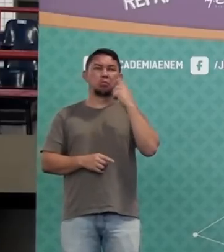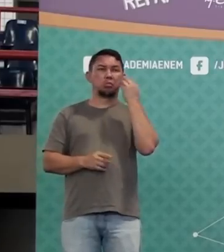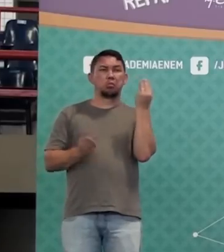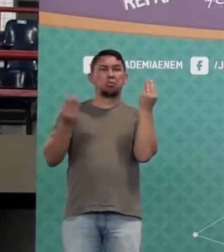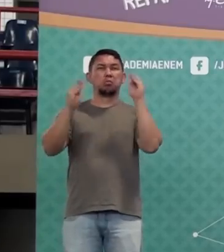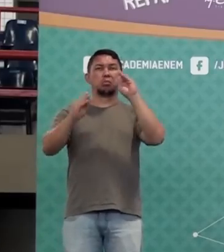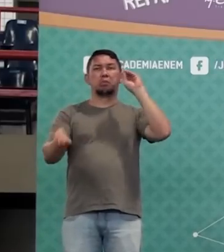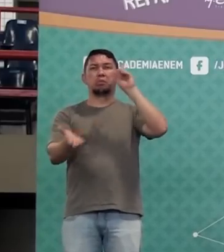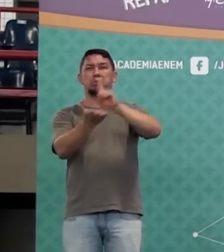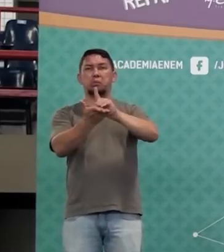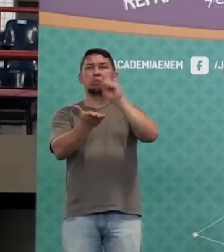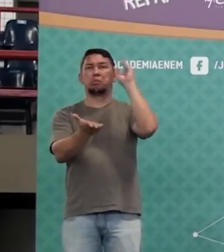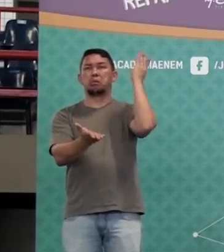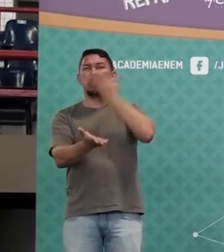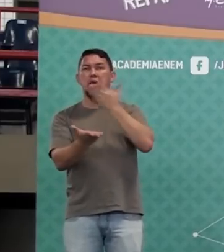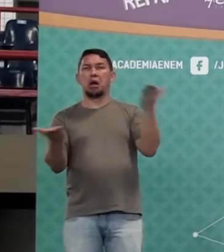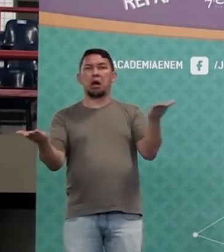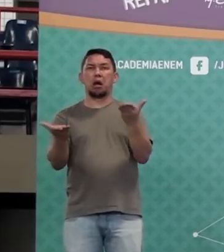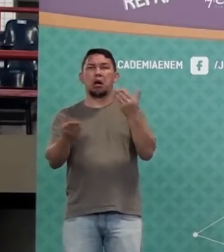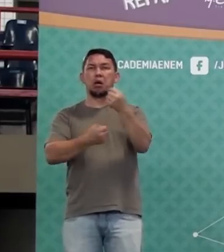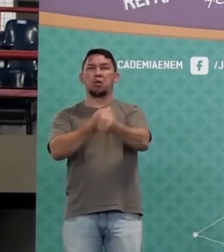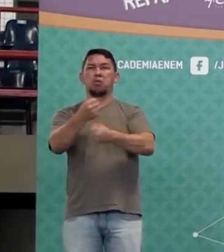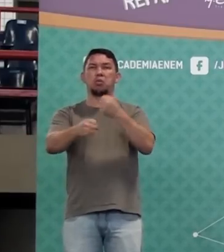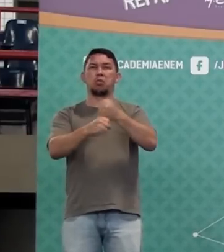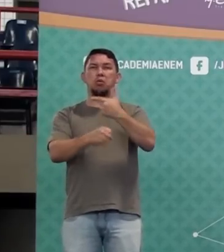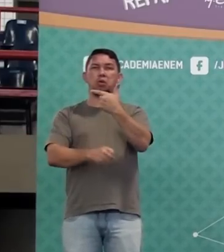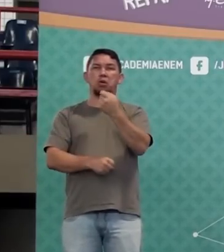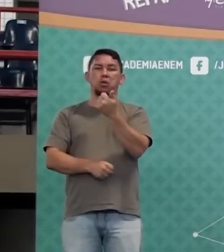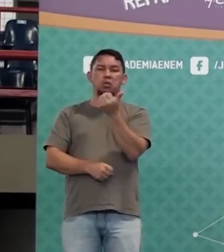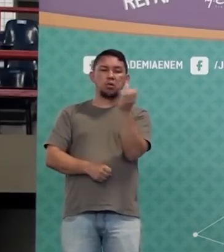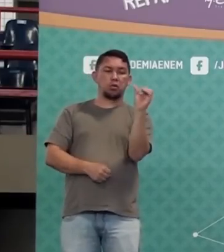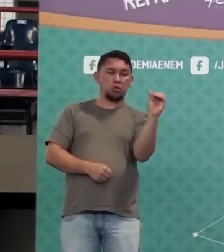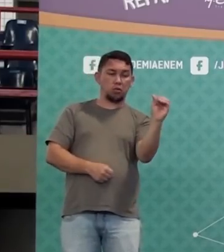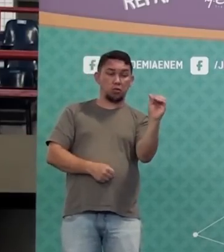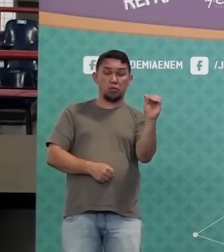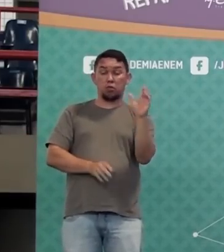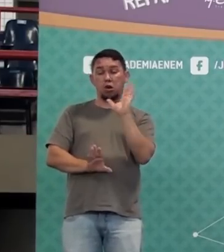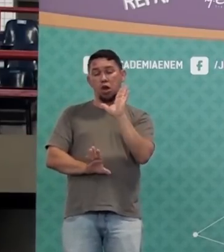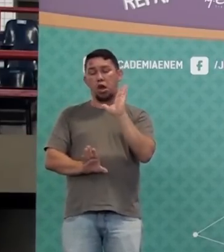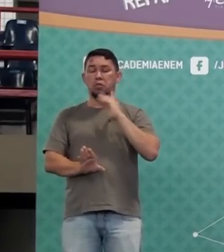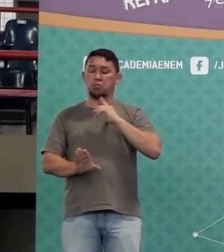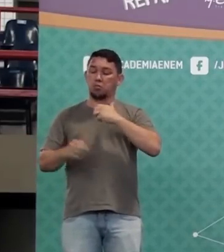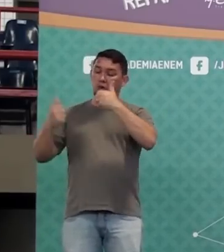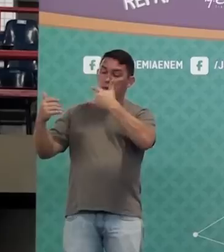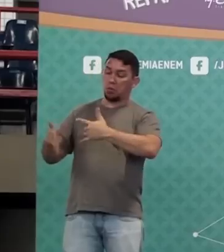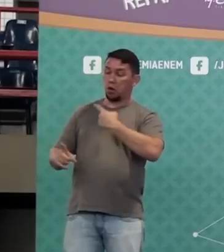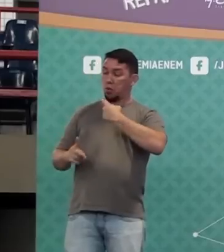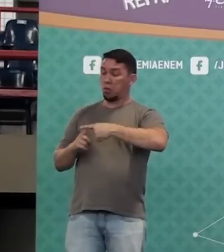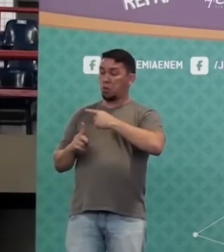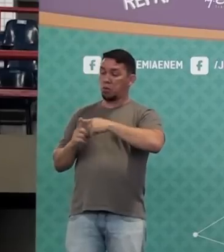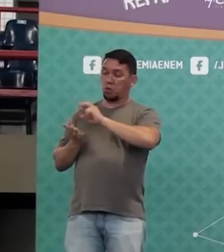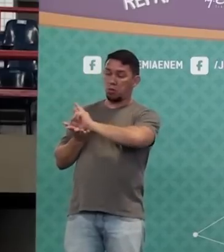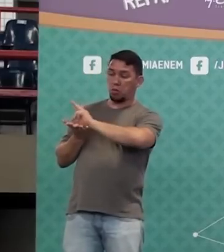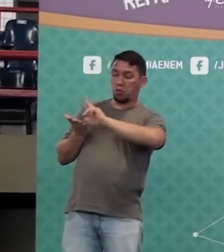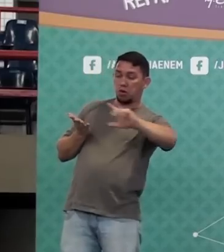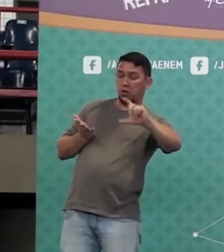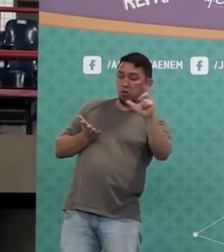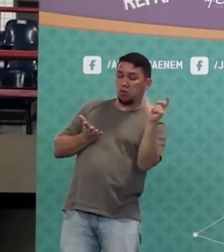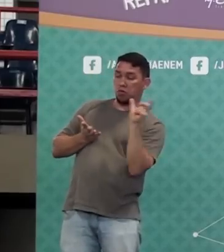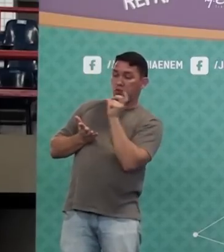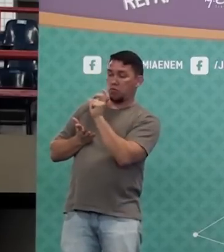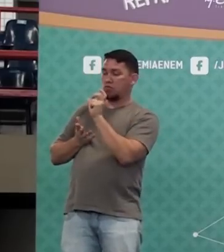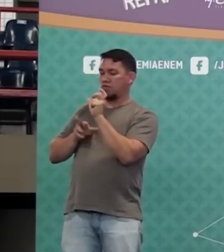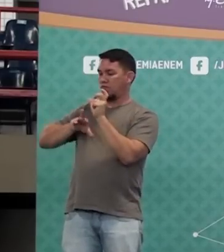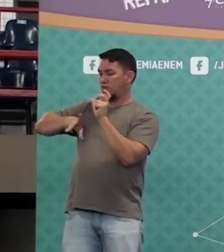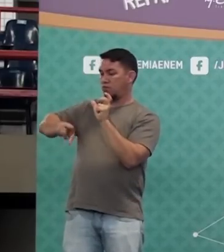a ser oficiais agora em 2016? Porque, querendo ou não, existe uma série de palavras que